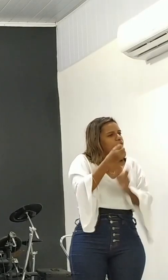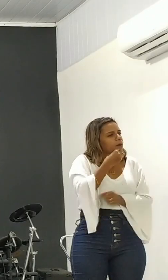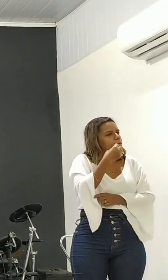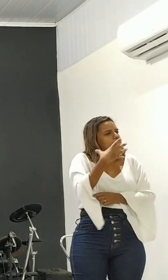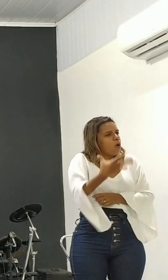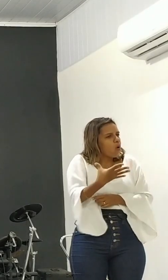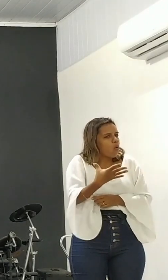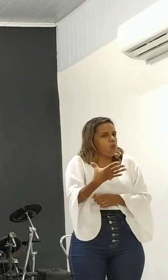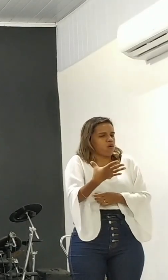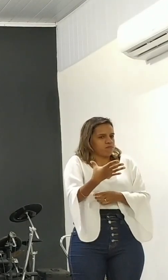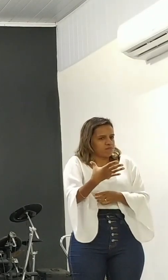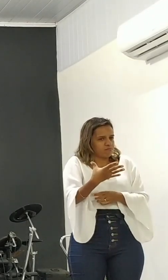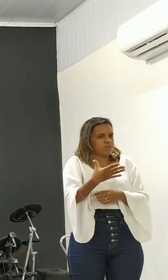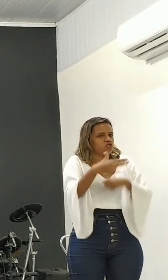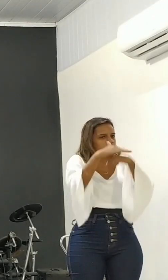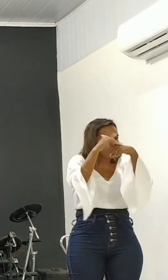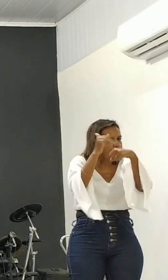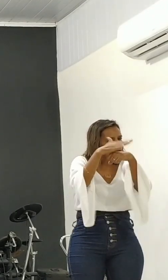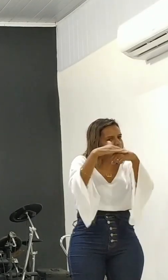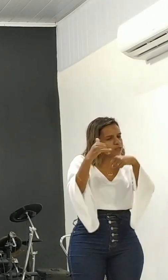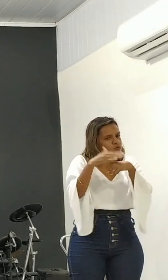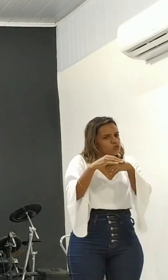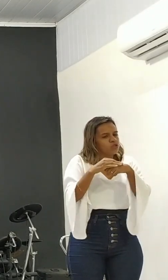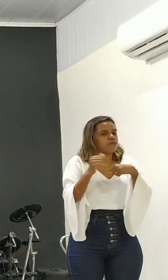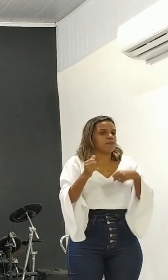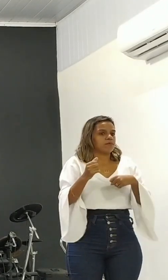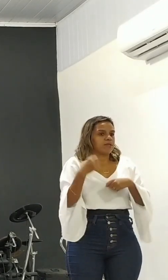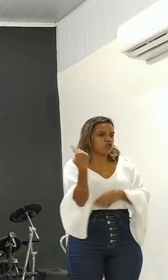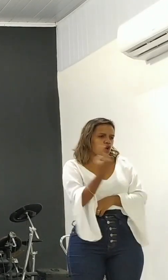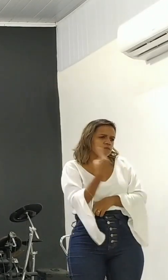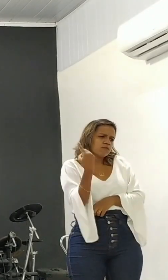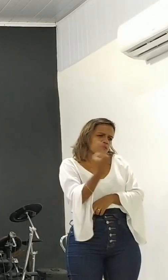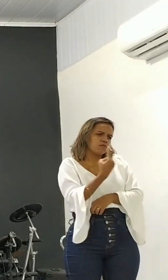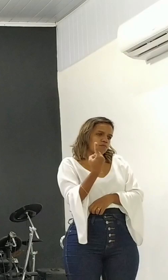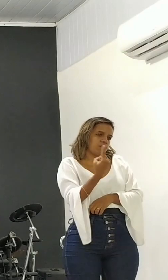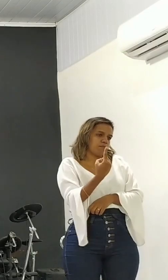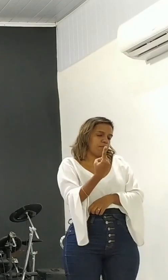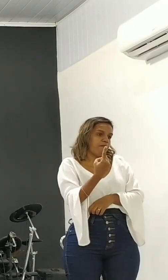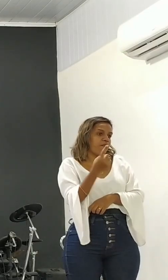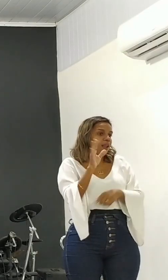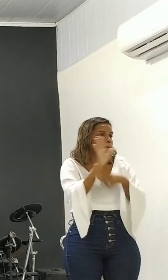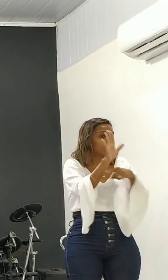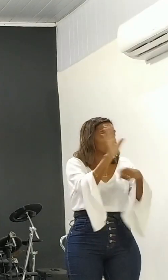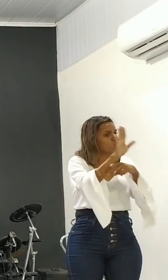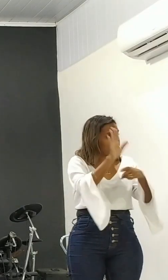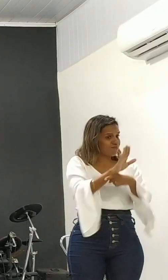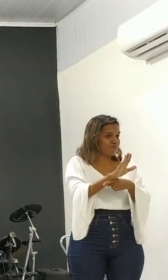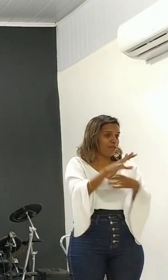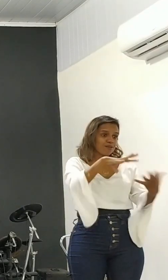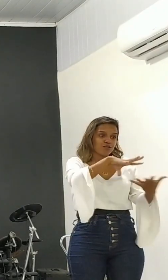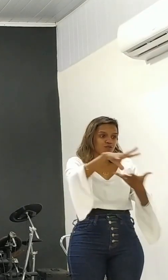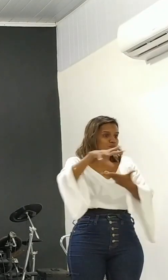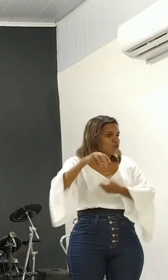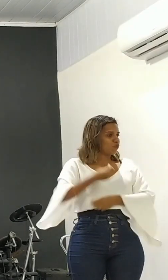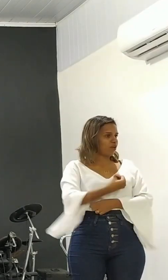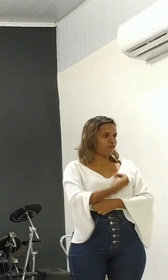daquela situação, para te tirar da solidão que você está vivendo? É esse o mundo que a gente está vivendo